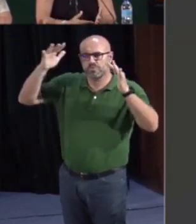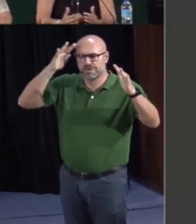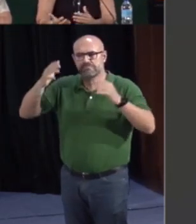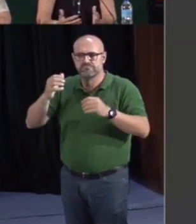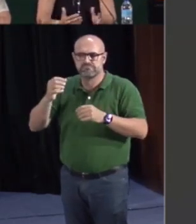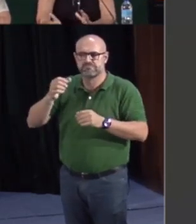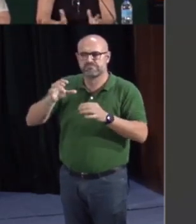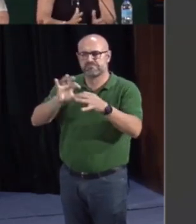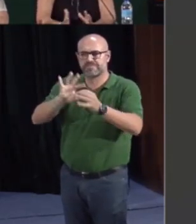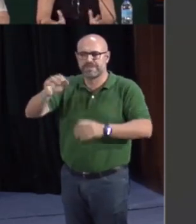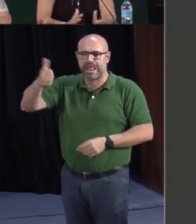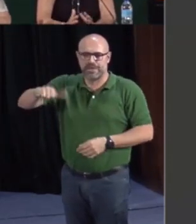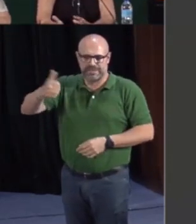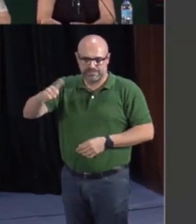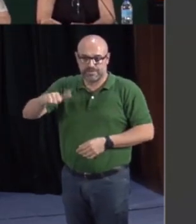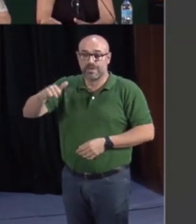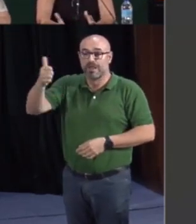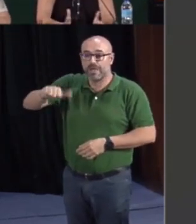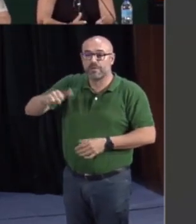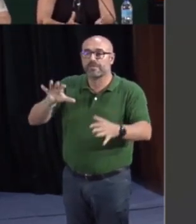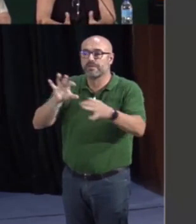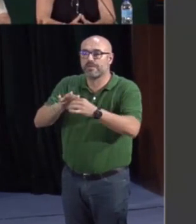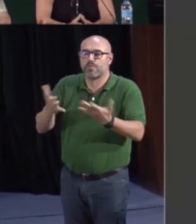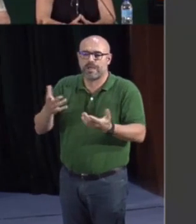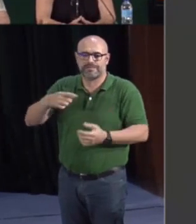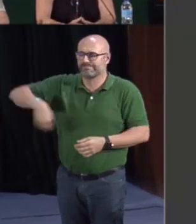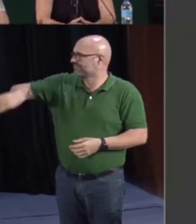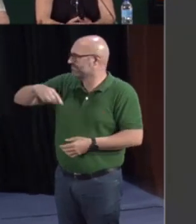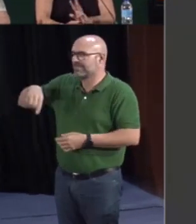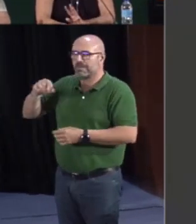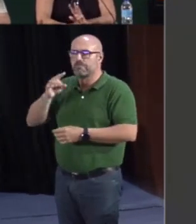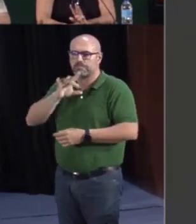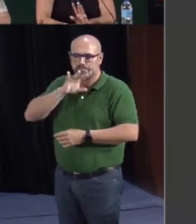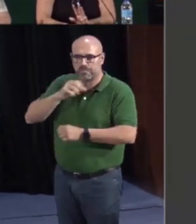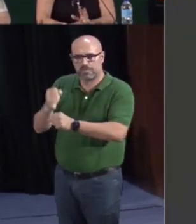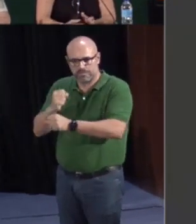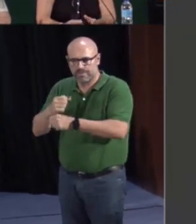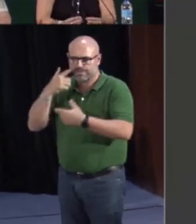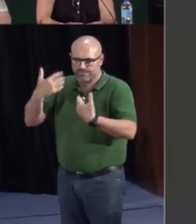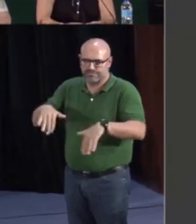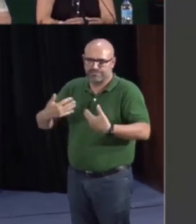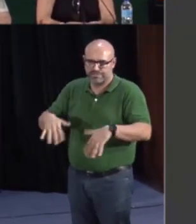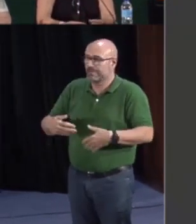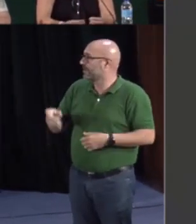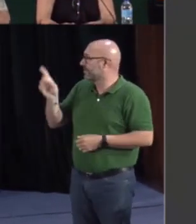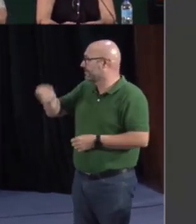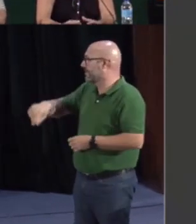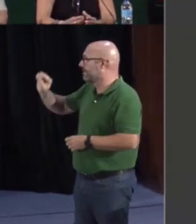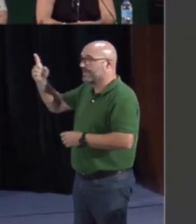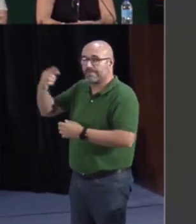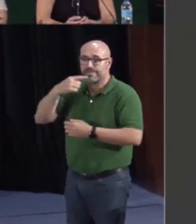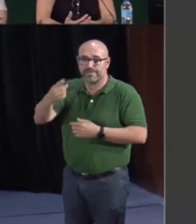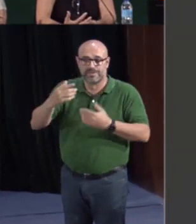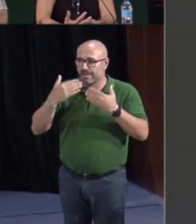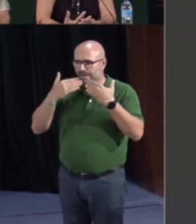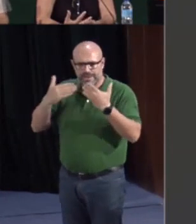Cada uno viene, o algunos de nosotros trabajamos en un ámbito y otros en otro. Tres somos integrantes de un instituto, somos profesoras de